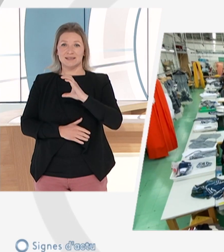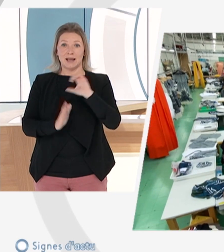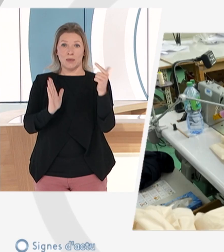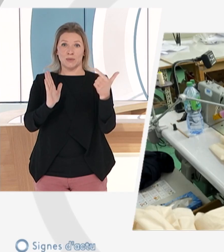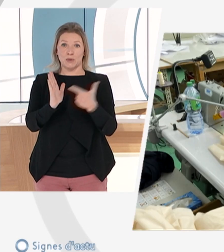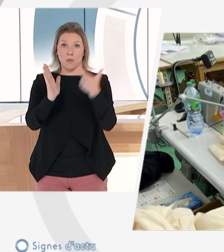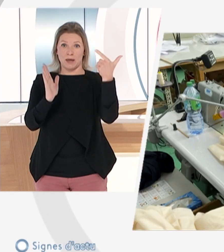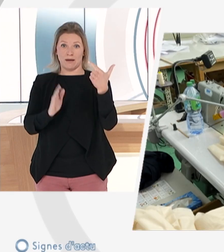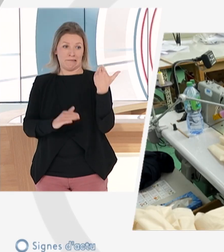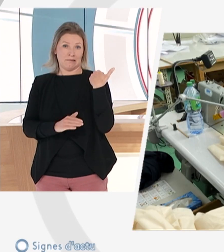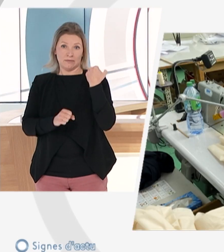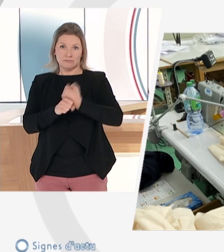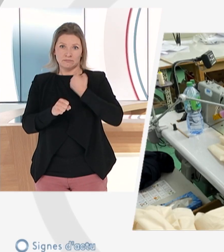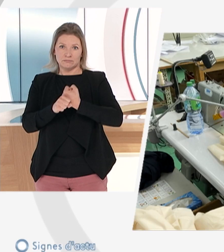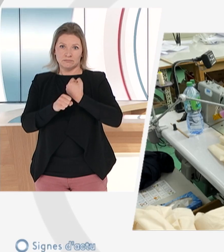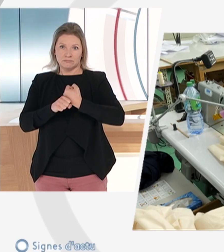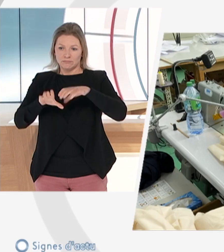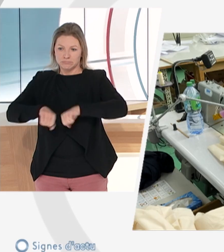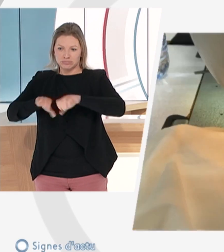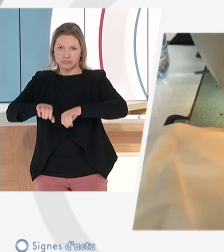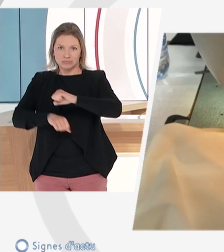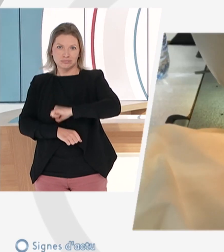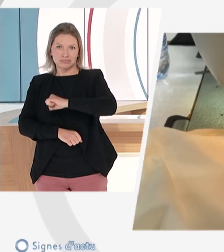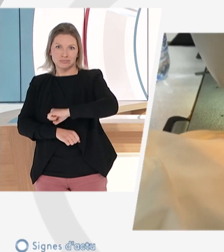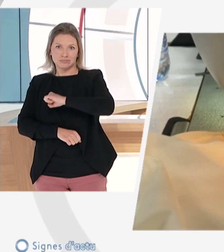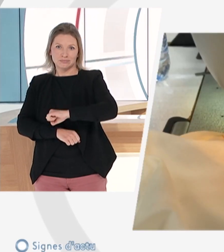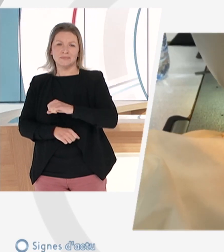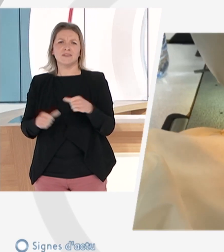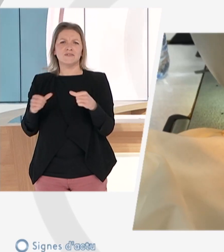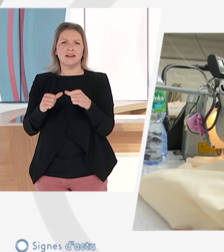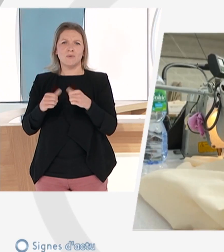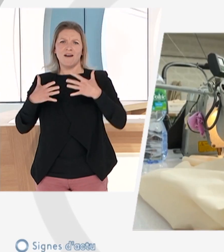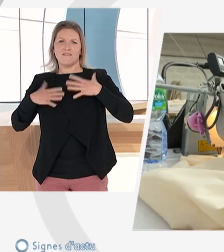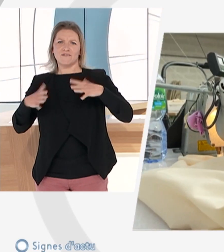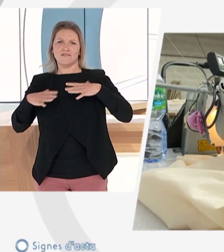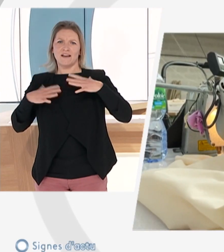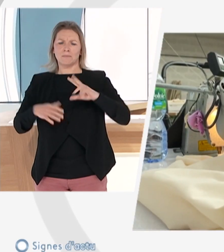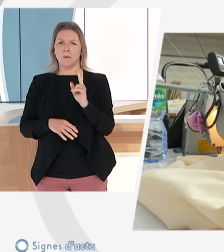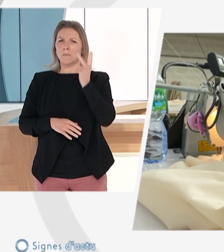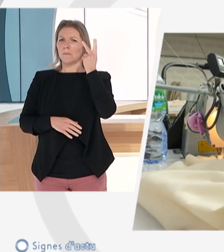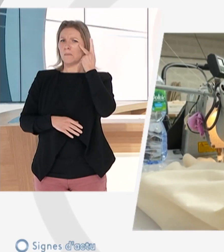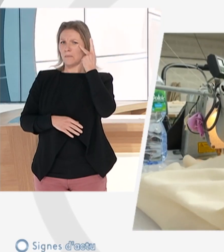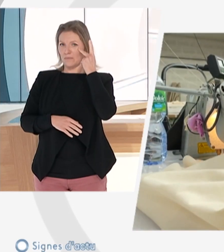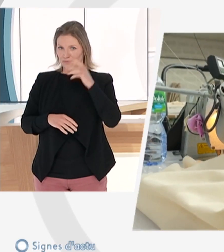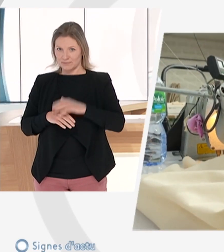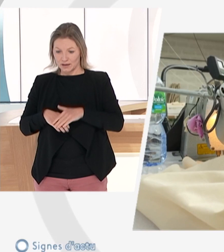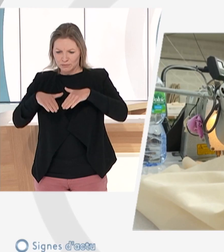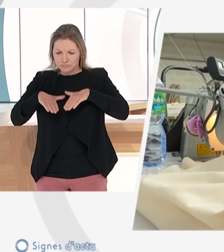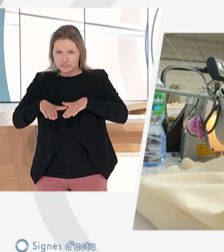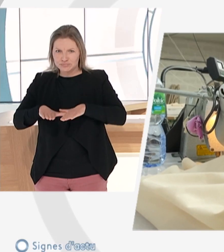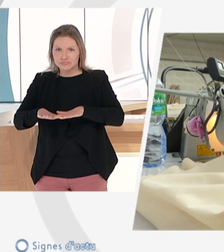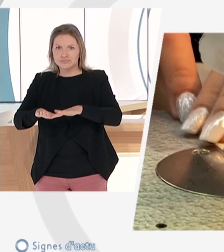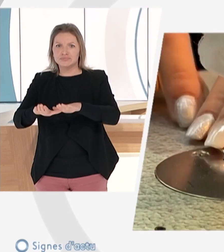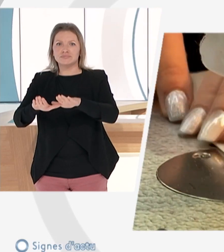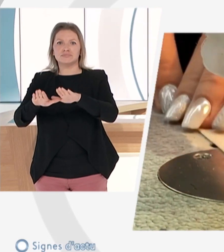les fêtes. Cet atelier de confection Limougeot fabrique pour toutes les grandes marques représentées avenue Montaigne à Paris. Une production de